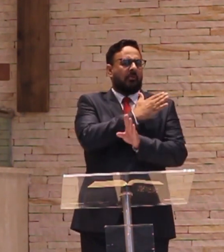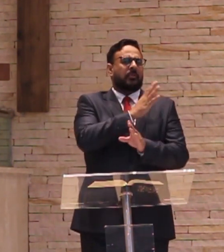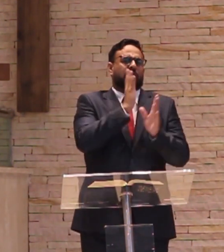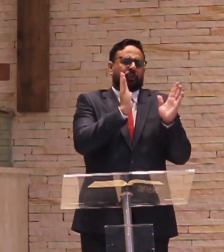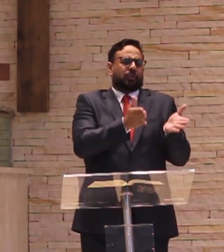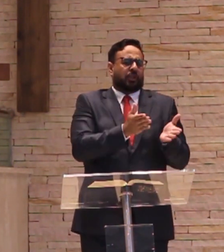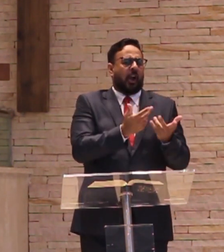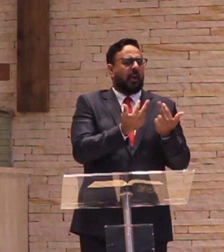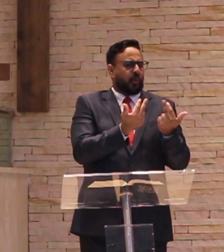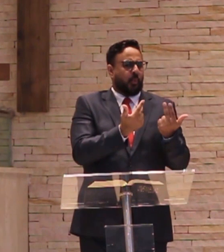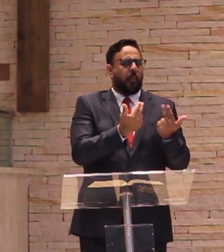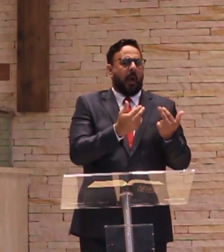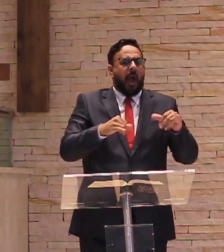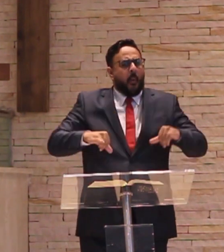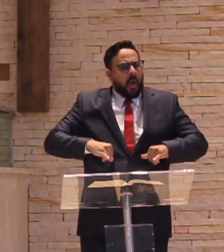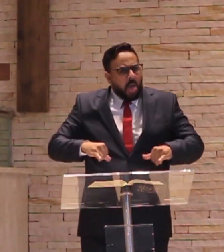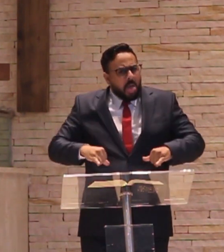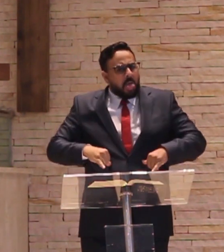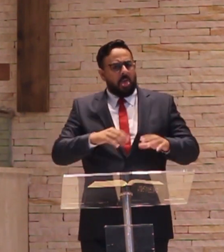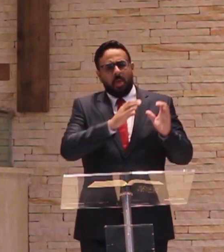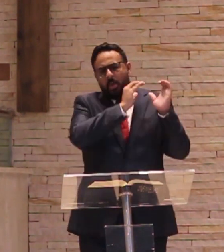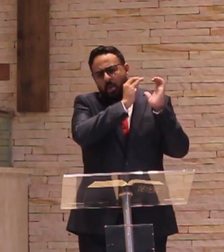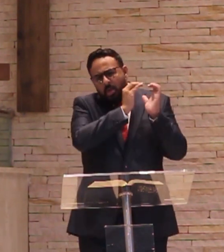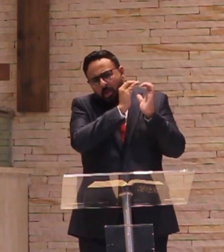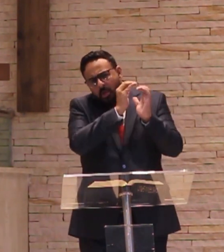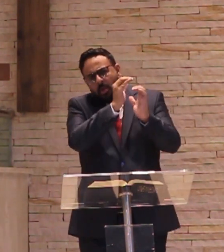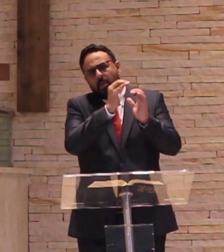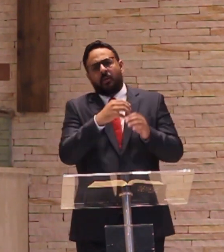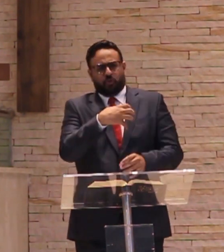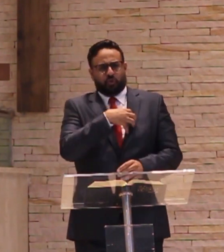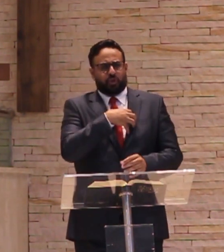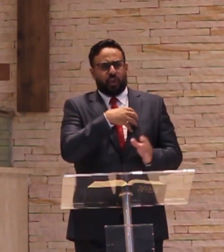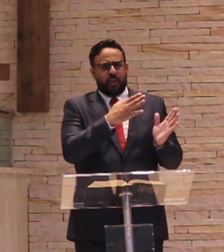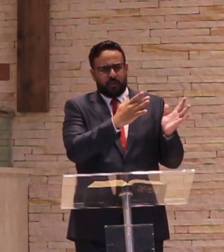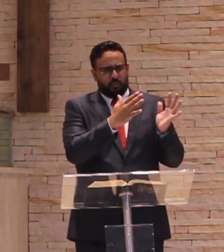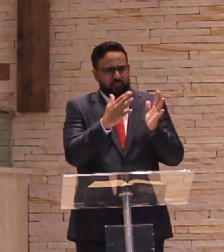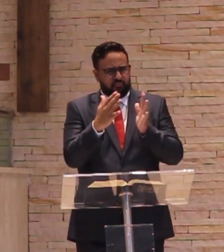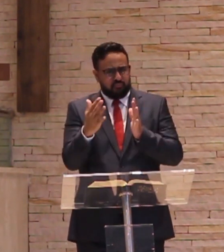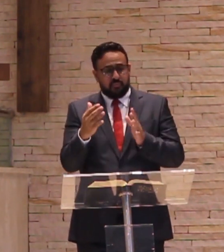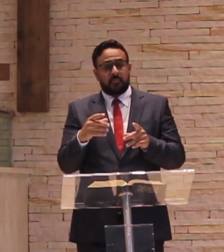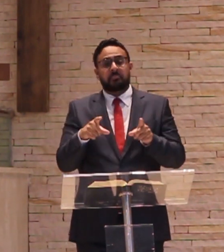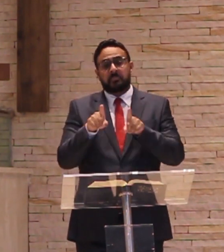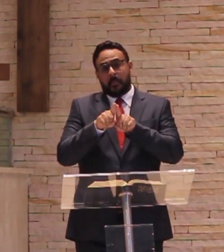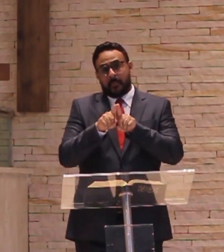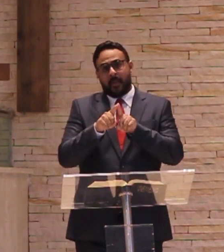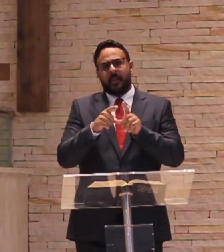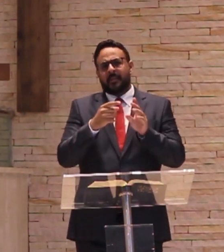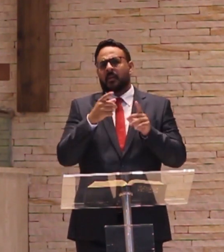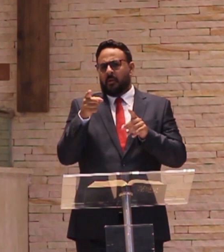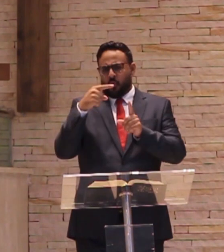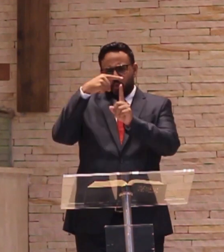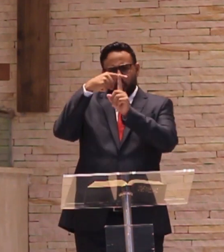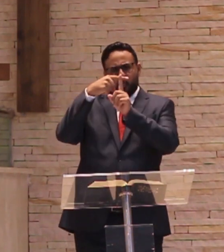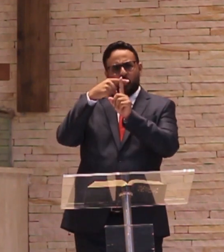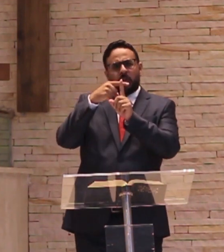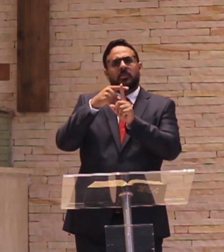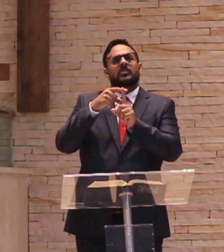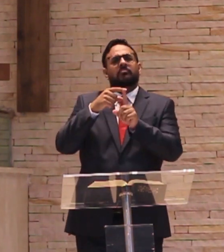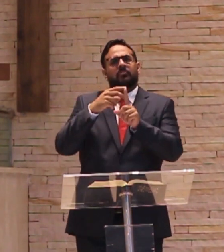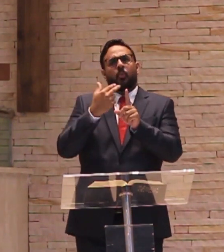pessoas tinham que passar pela morte de cruz quando eram condenadas. Claro que existiam outras sociedades que